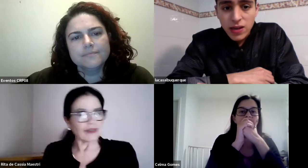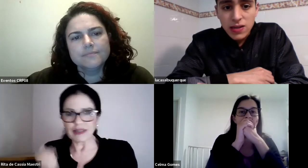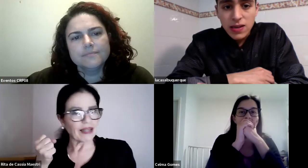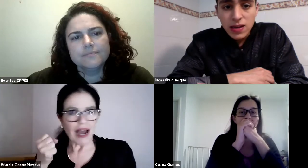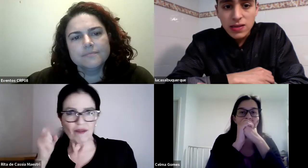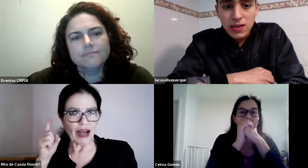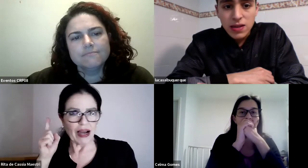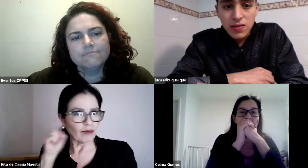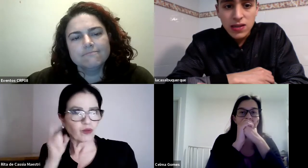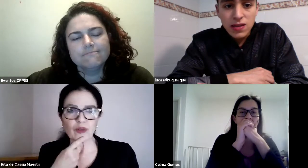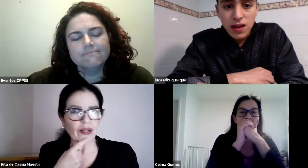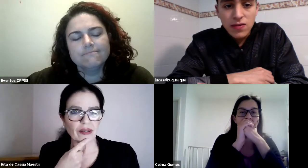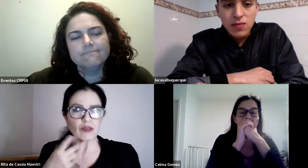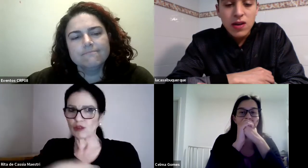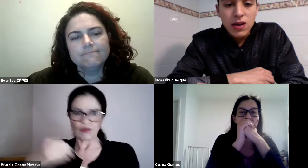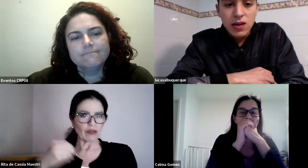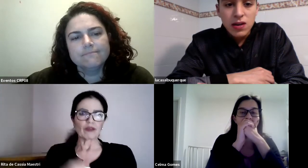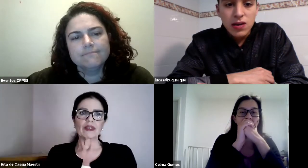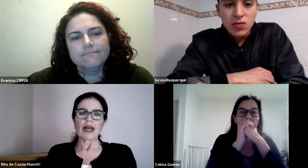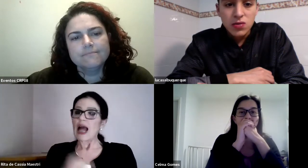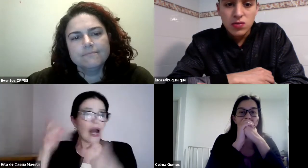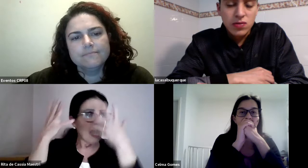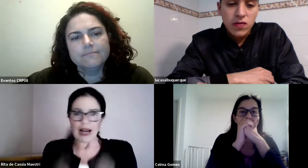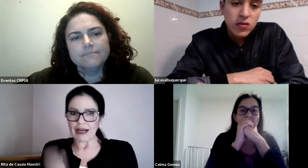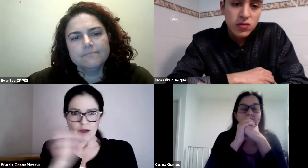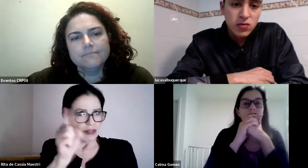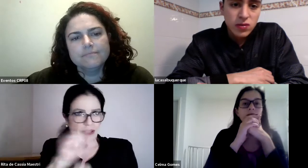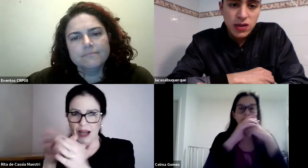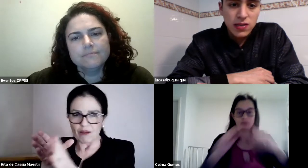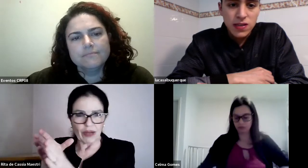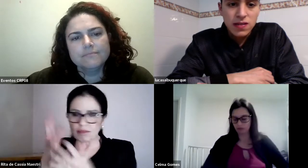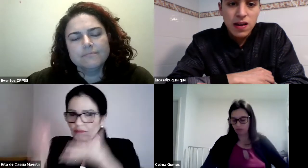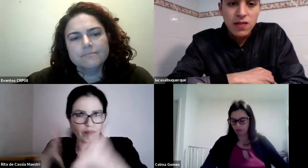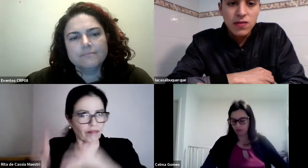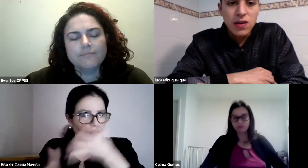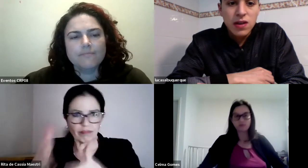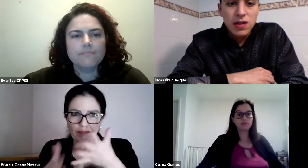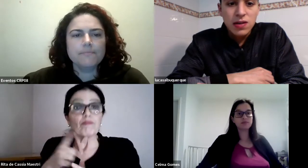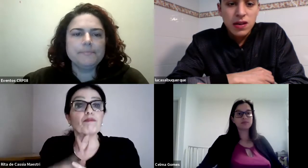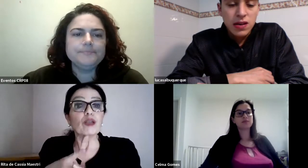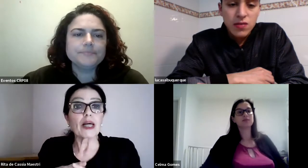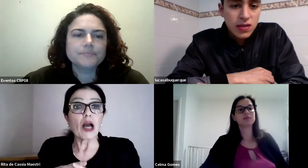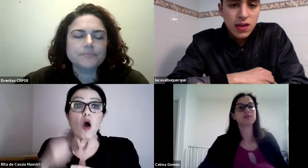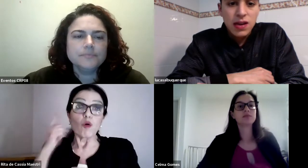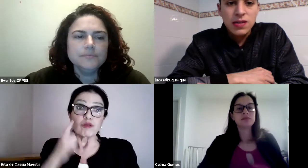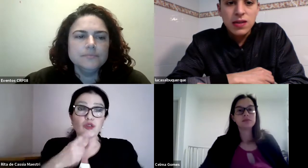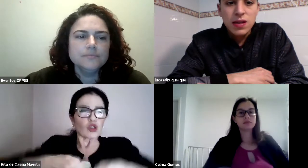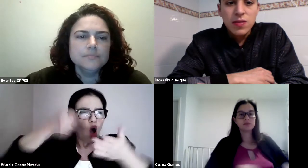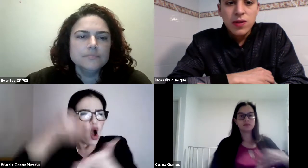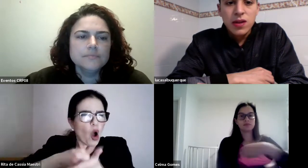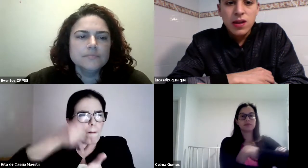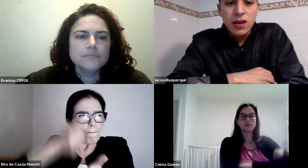As famílias, elas não aceitavam o filho surdo. Elas não aceitavam a língua de